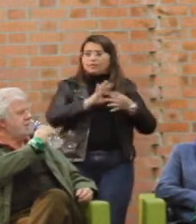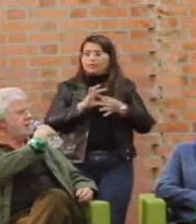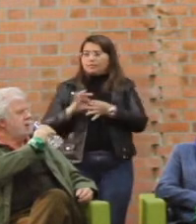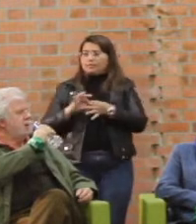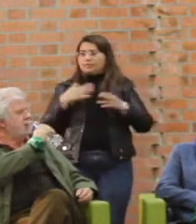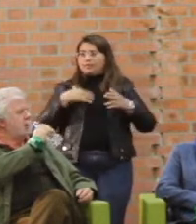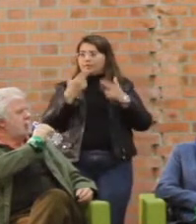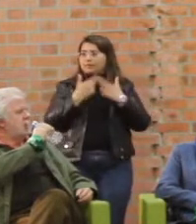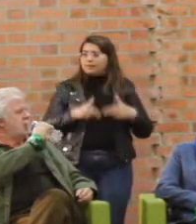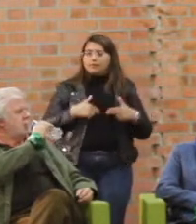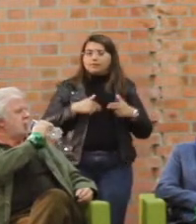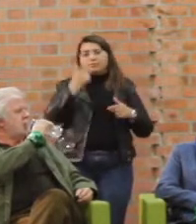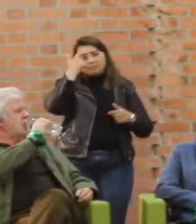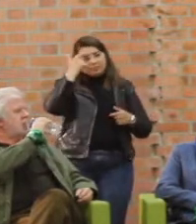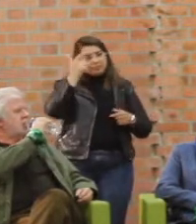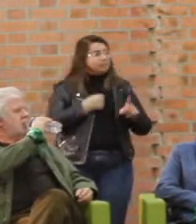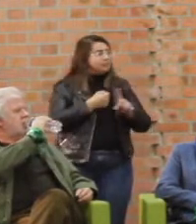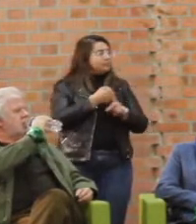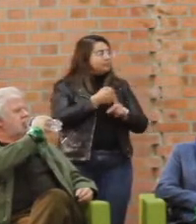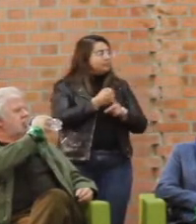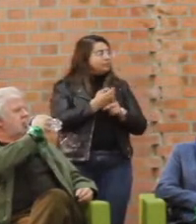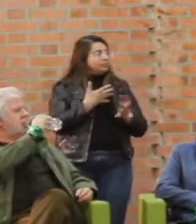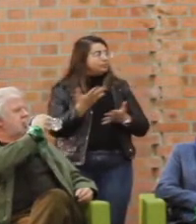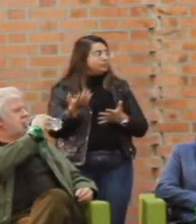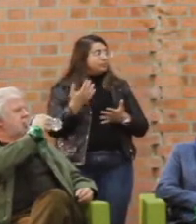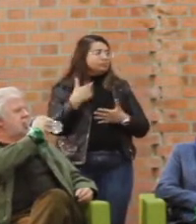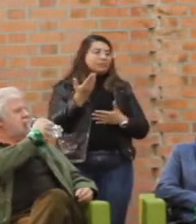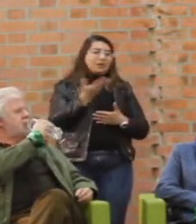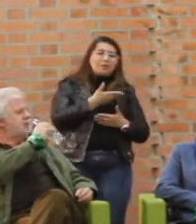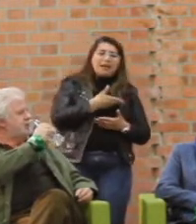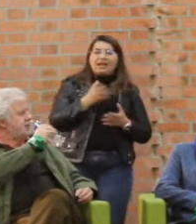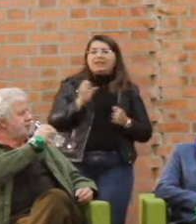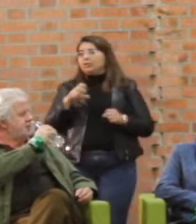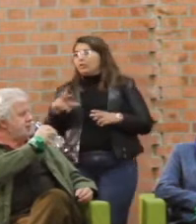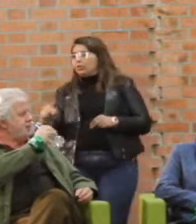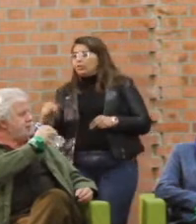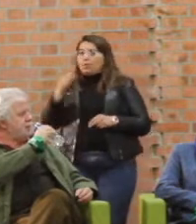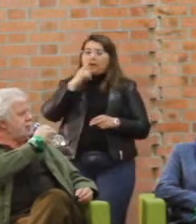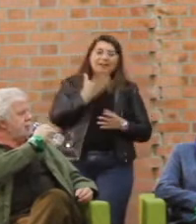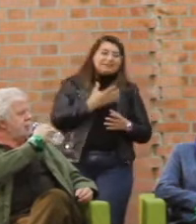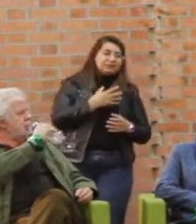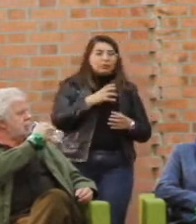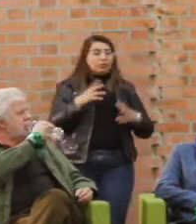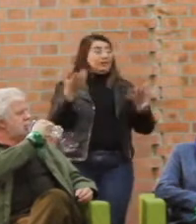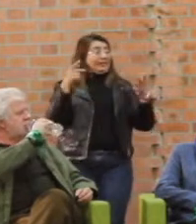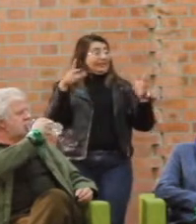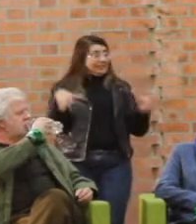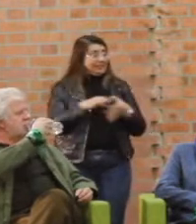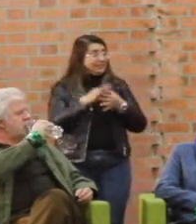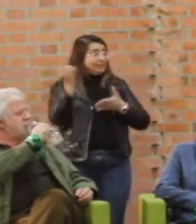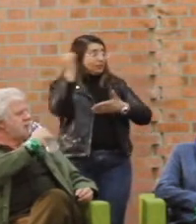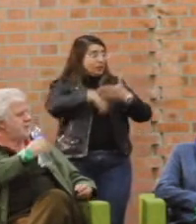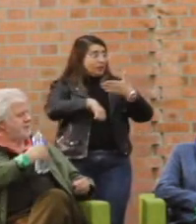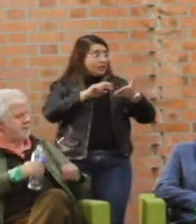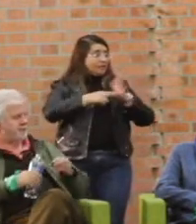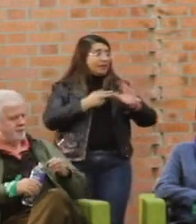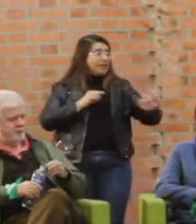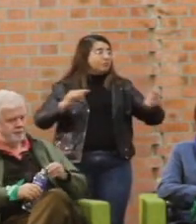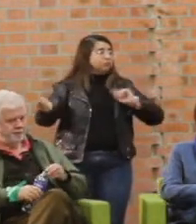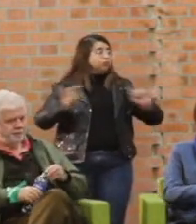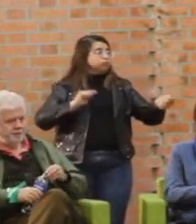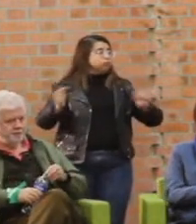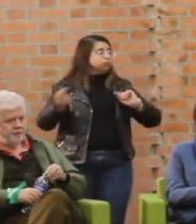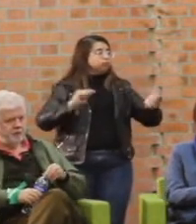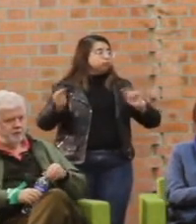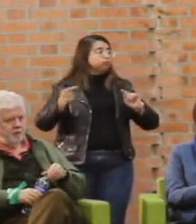cómo se piensa que ahí hay un deseo de no maternar o de no paternar entonces el aborto también hace parte de esa discusión Y esa y es